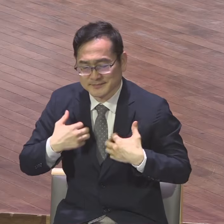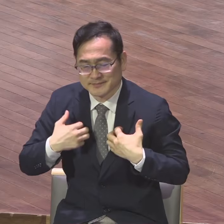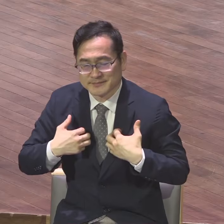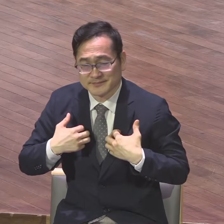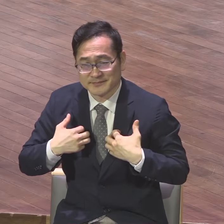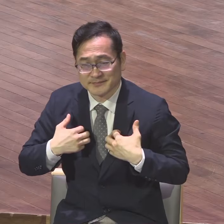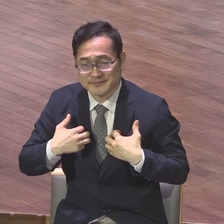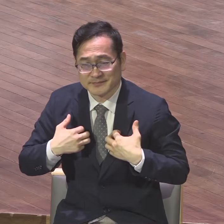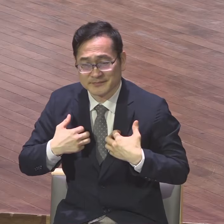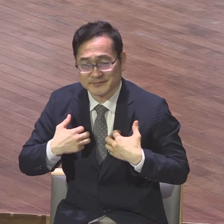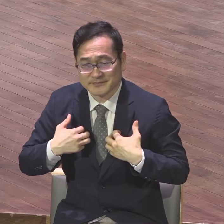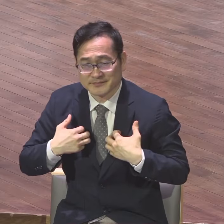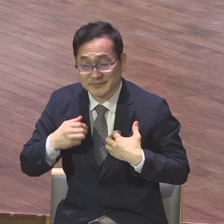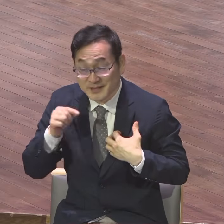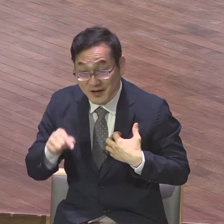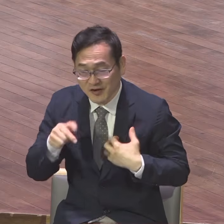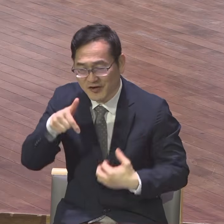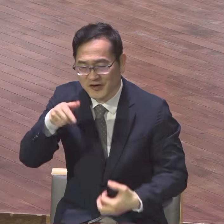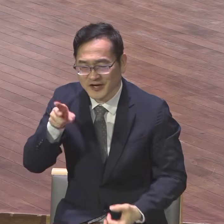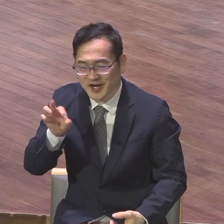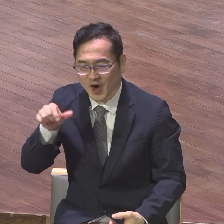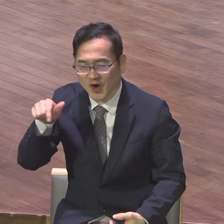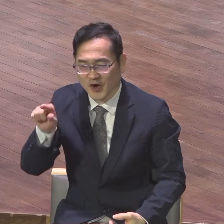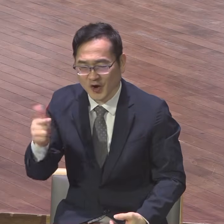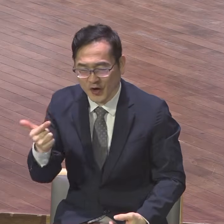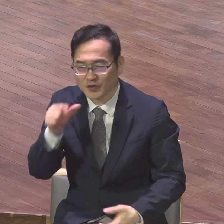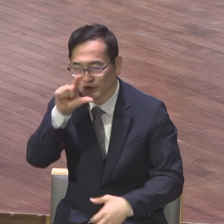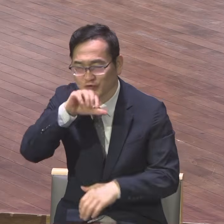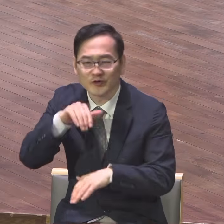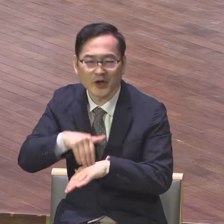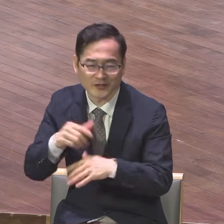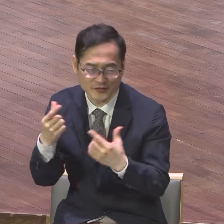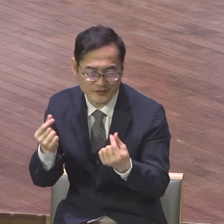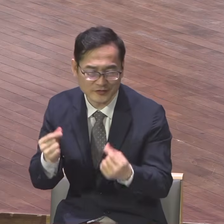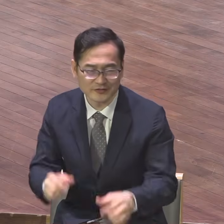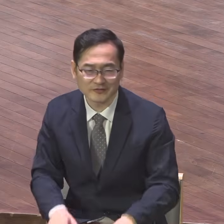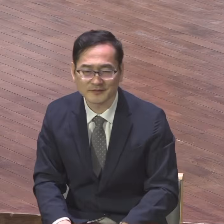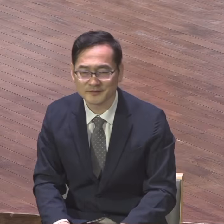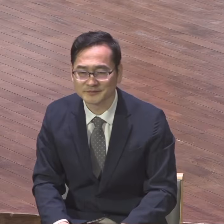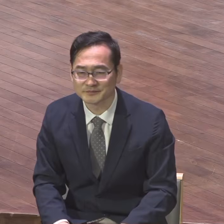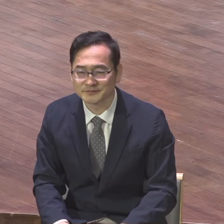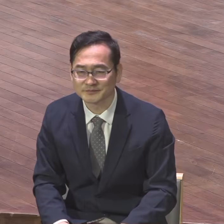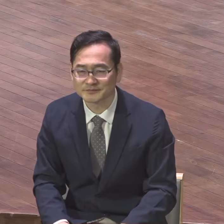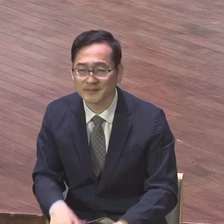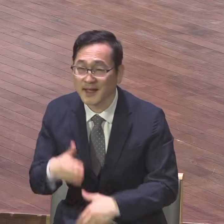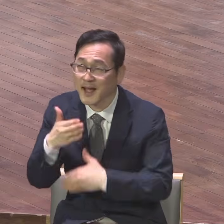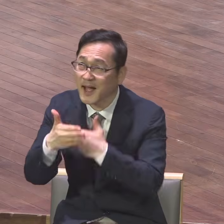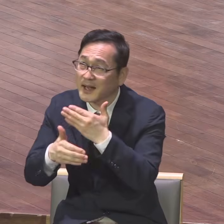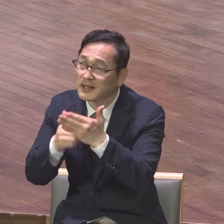일어나는데, 이걸 뭐라 그래요? 경건에 이르는 훈련이라 그럽니다. 경건, 하나님을 알아가는 것.